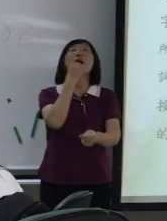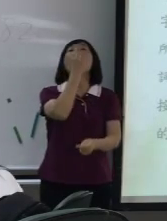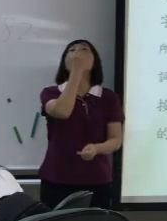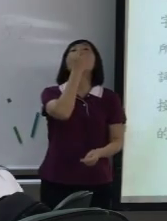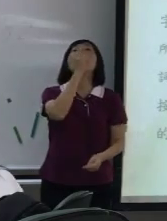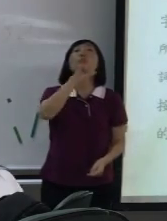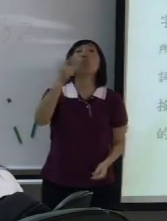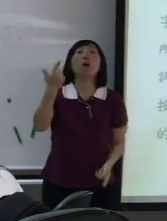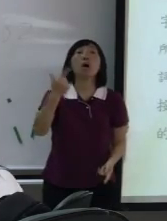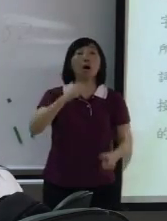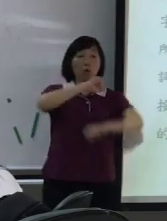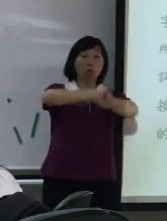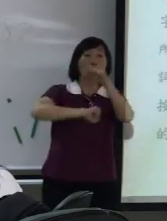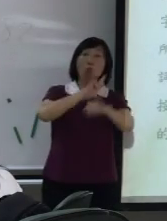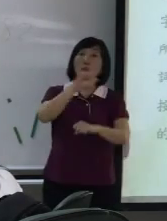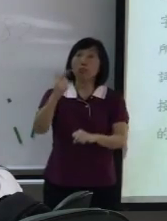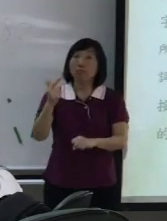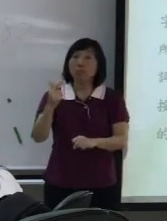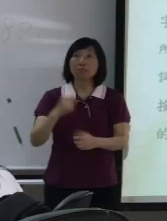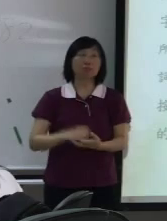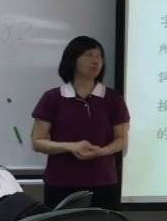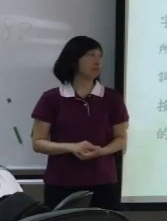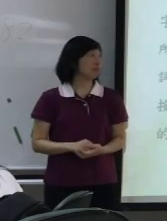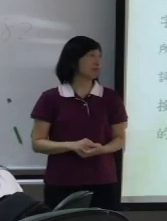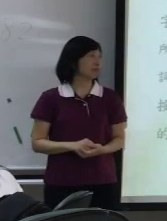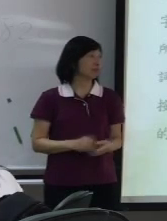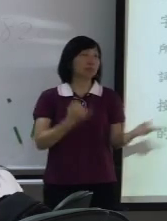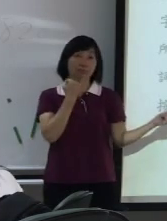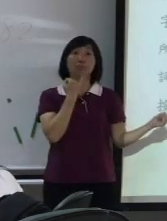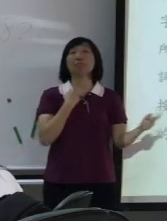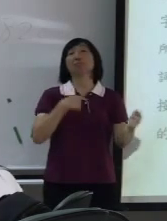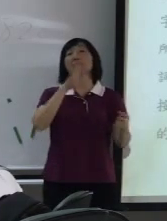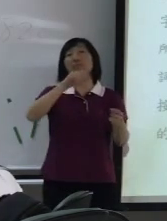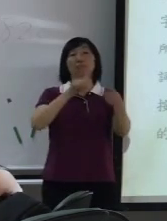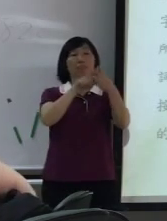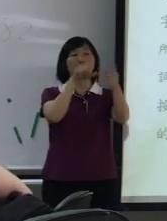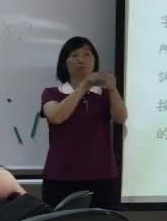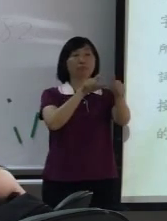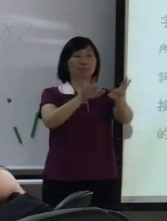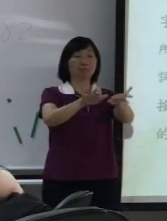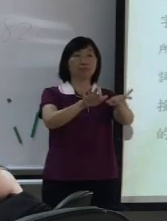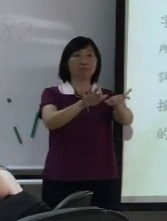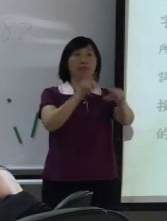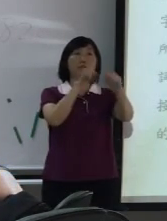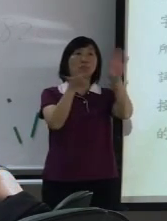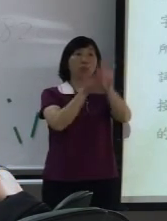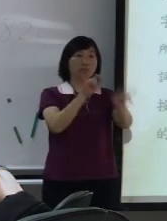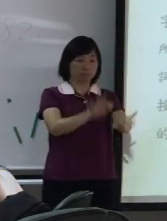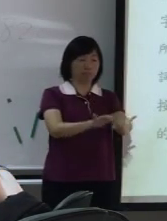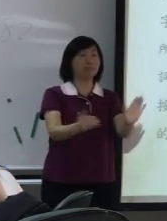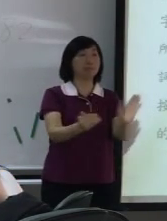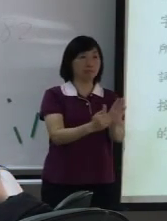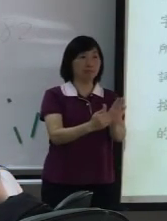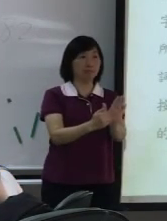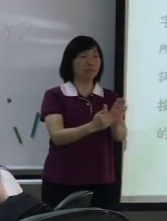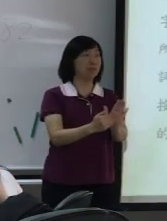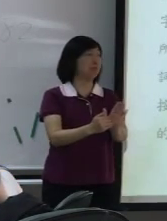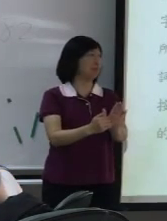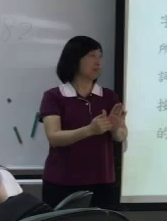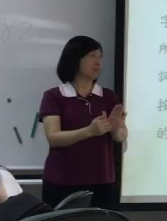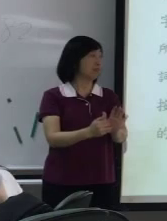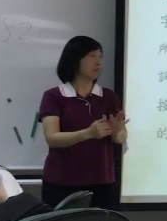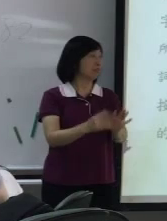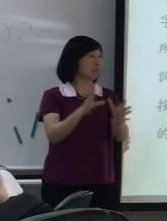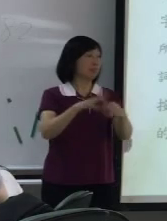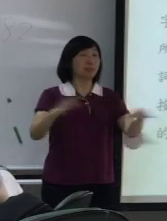我要找动物，那我就输入主题的 关键字，所以一共